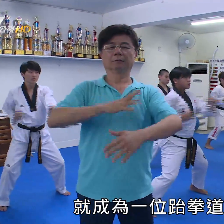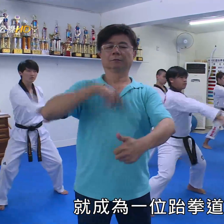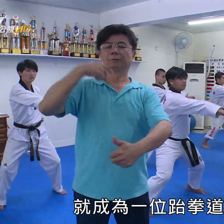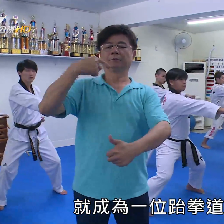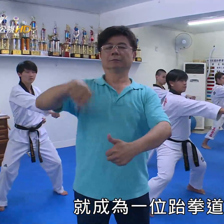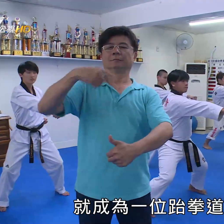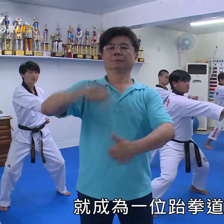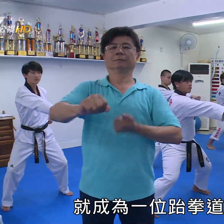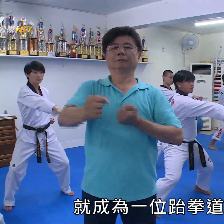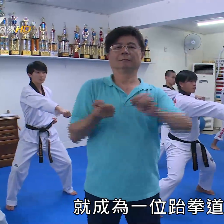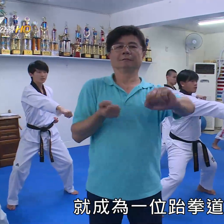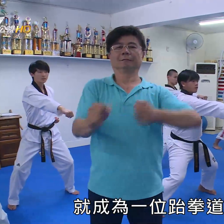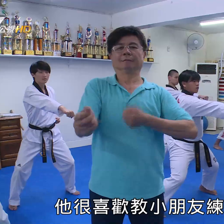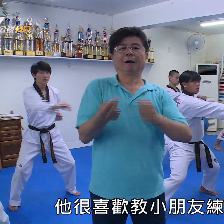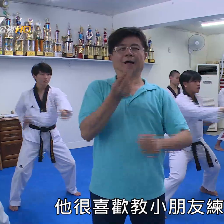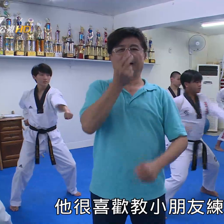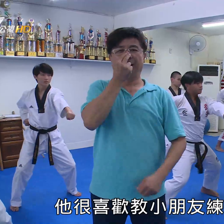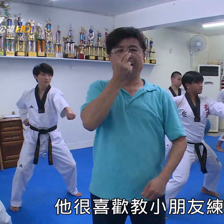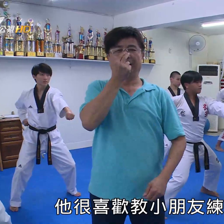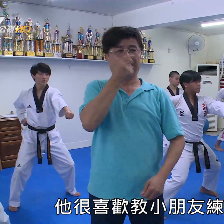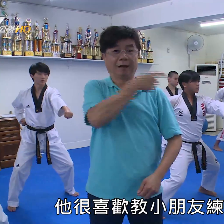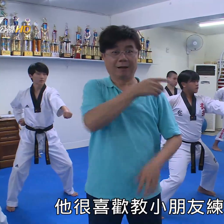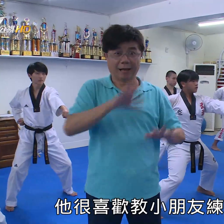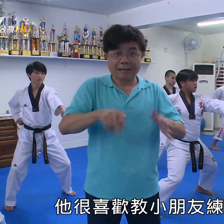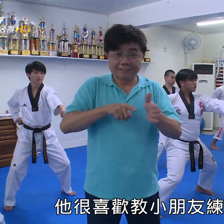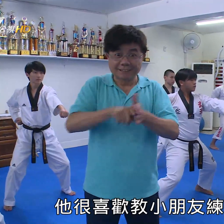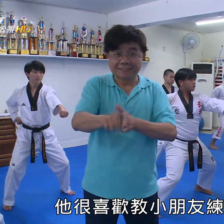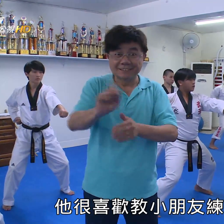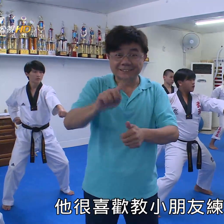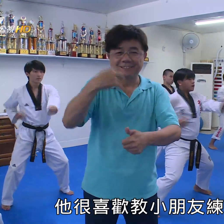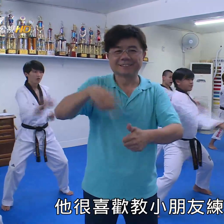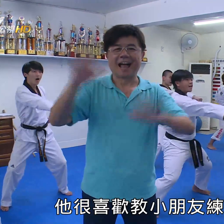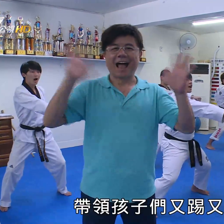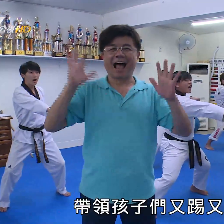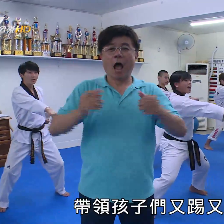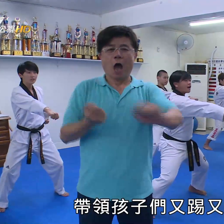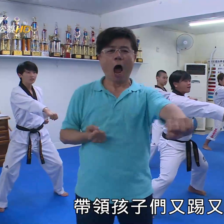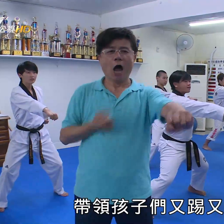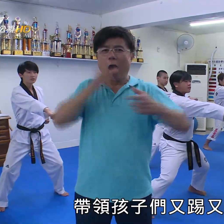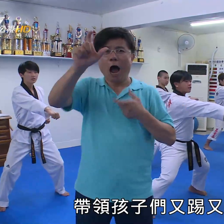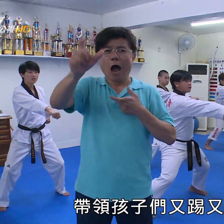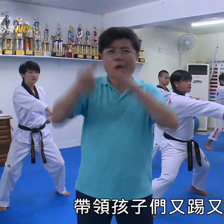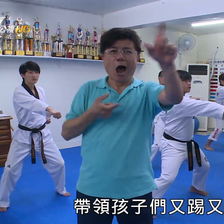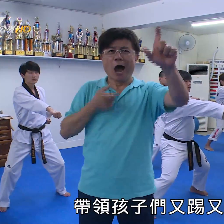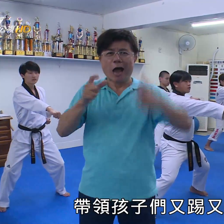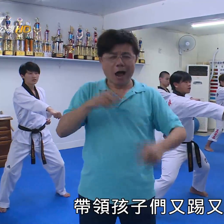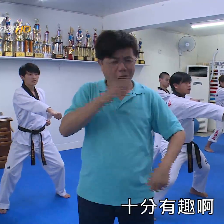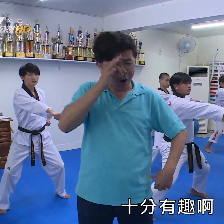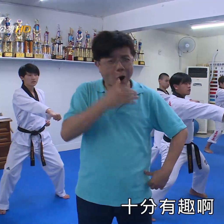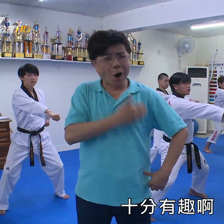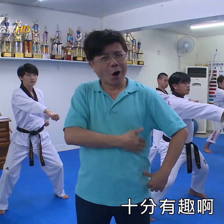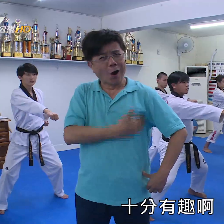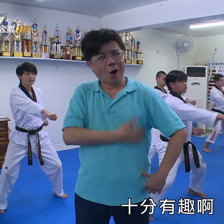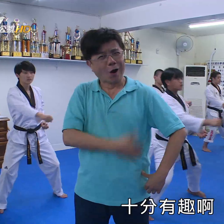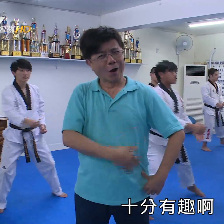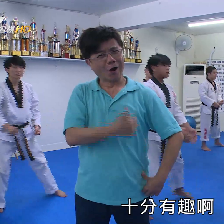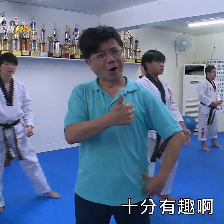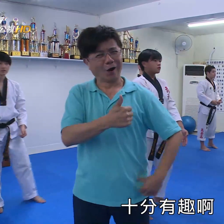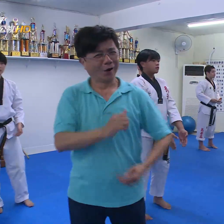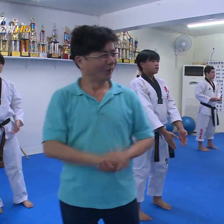跆拳道教练。他很喜欢教小朋友练习跆拳，带领孩子们又踢又叫的，十分有趣啊。